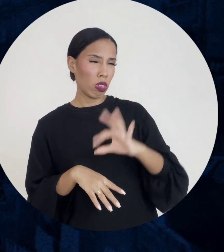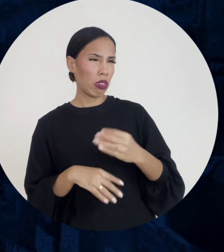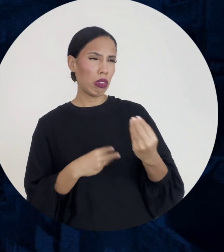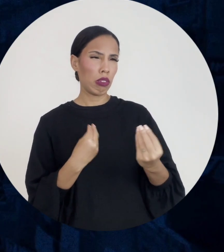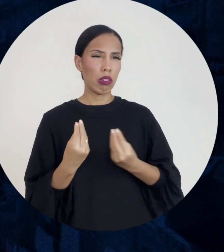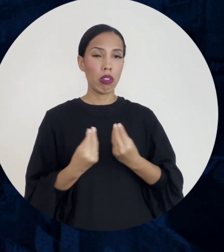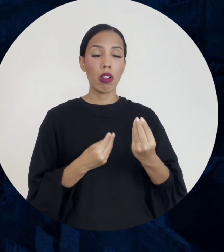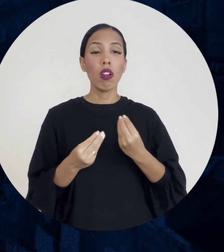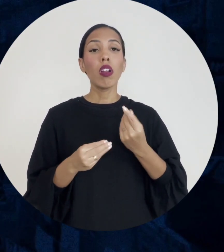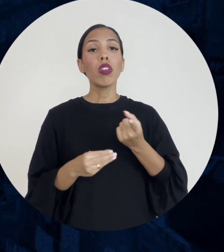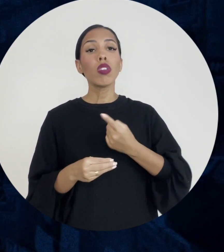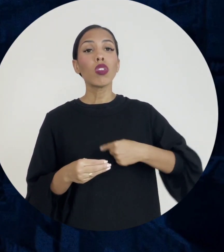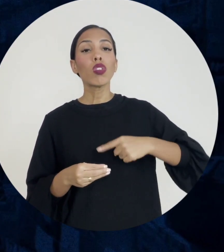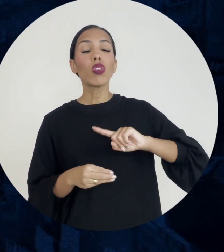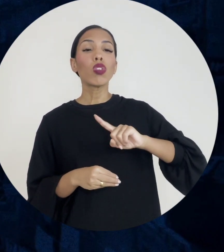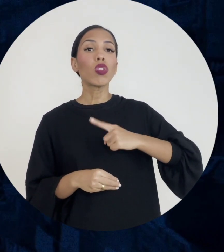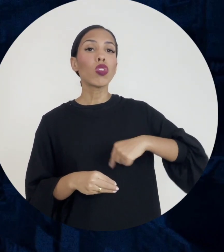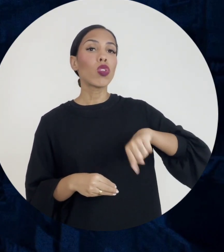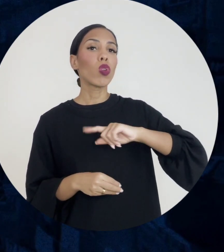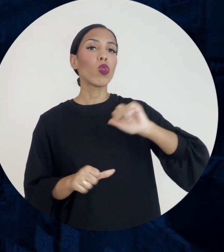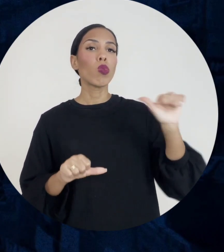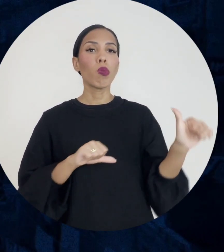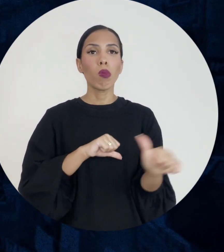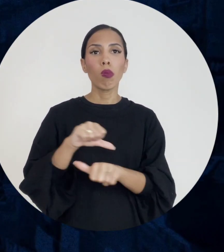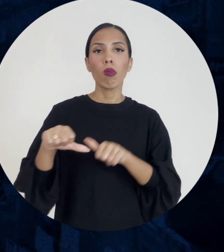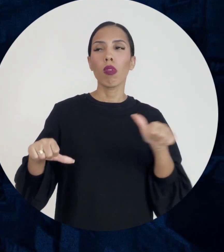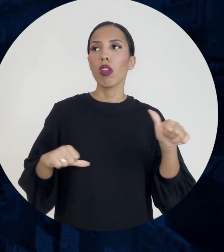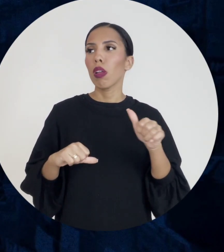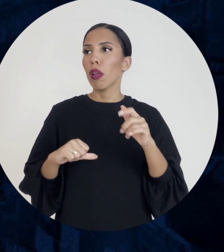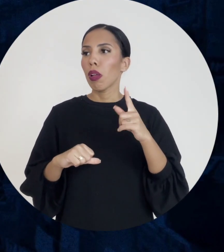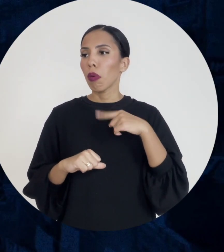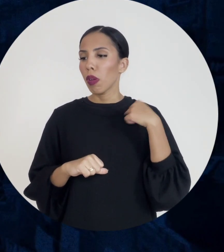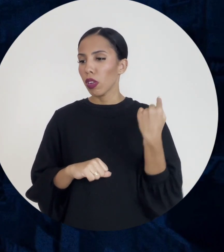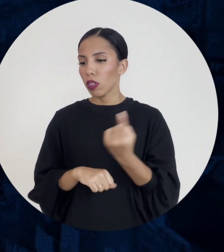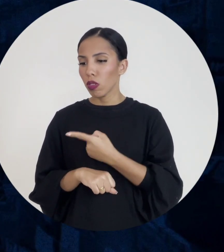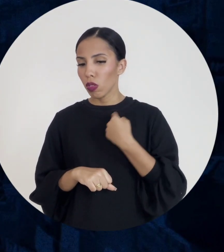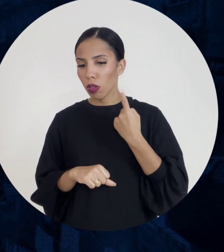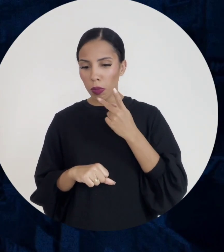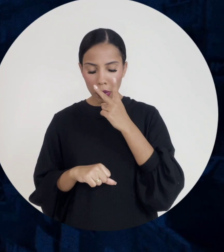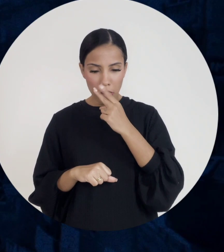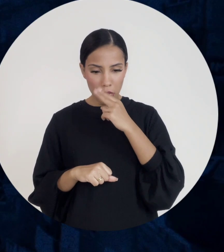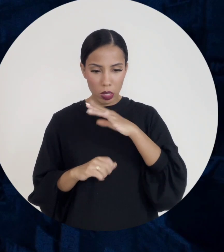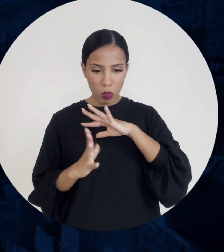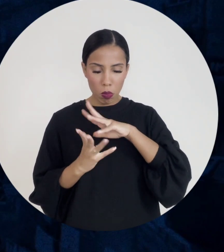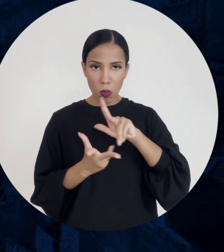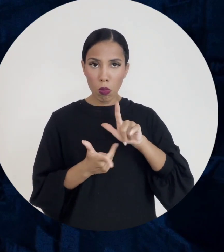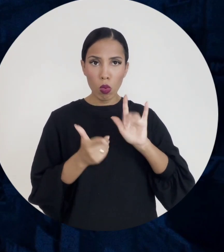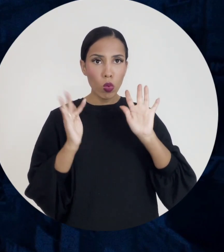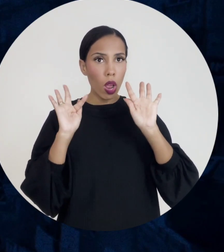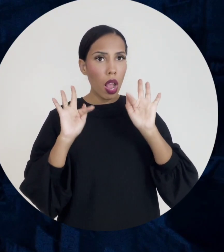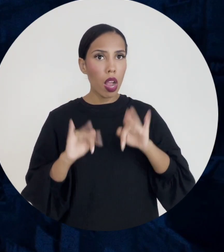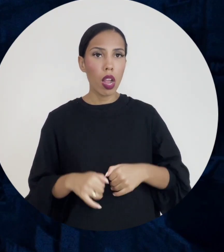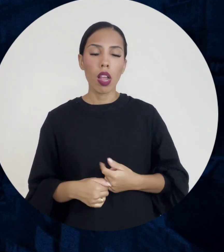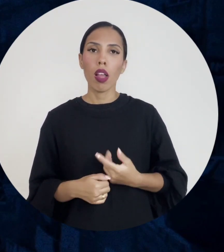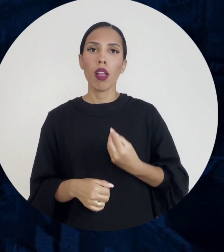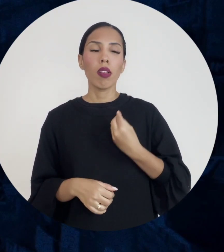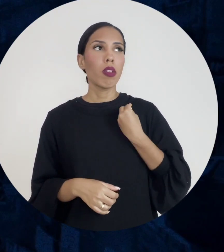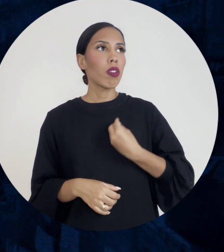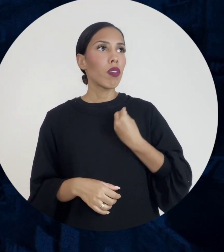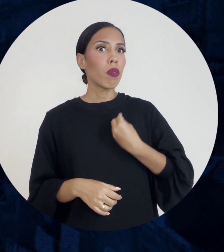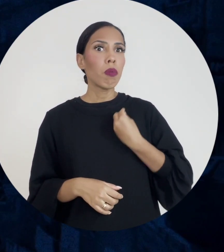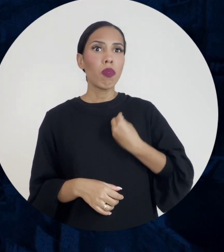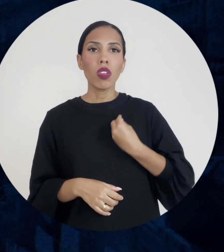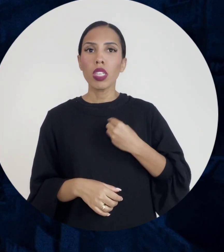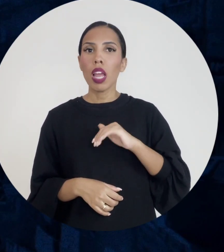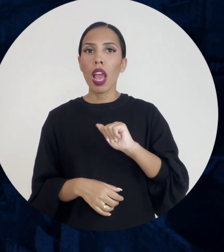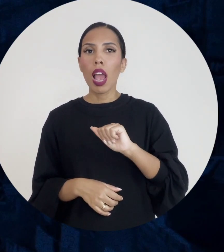E aí a gente foi transferida, meu Deus, pra gente foi o fim do mundo, porque a minha vida foi na ASPA,